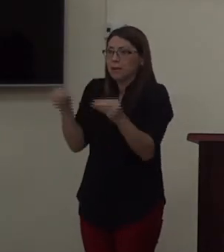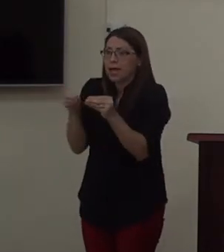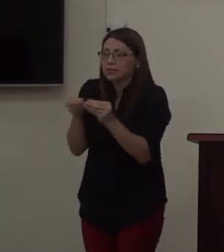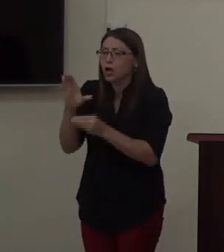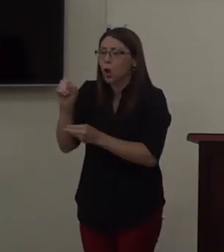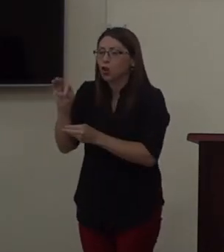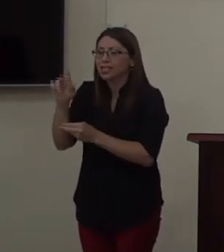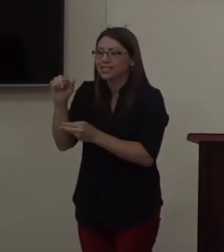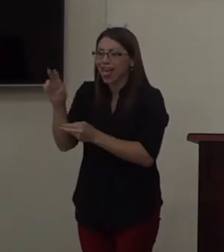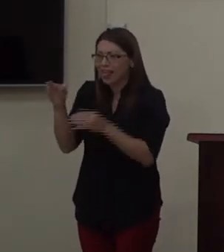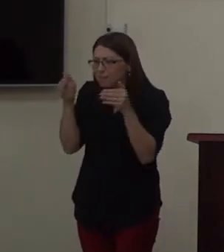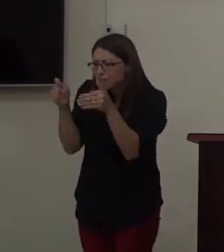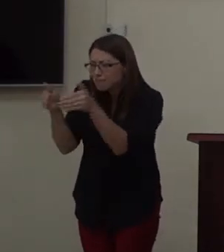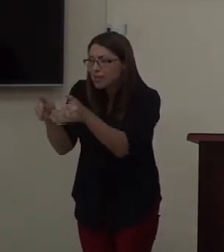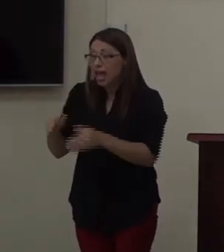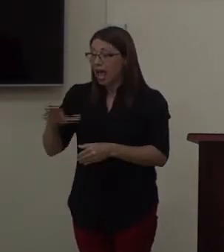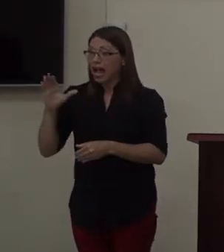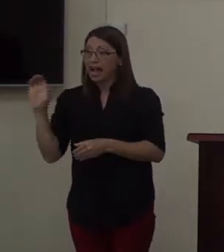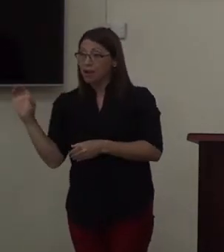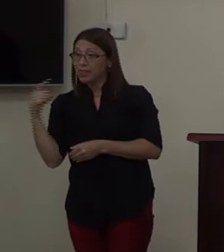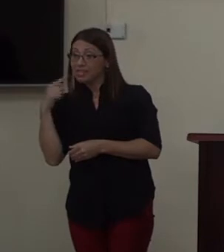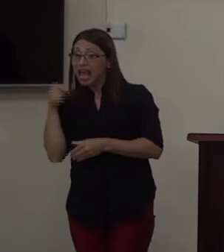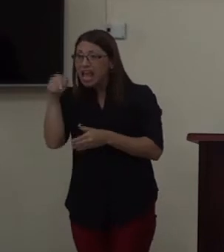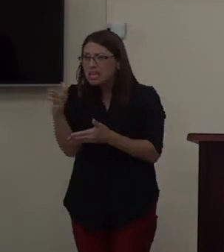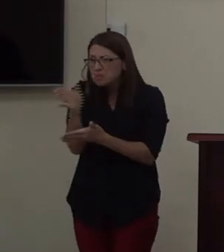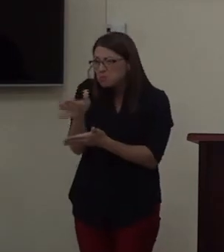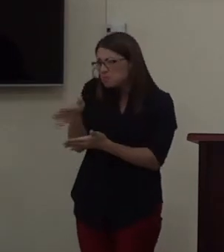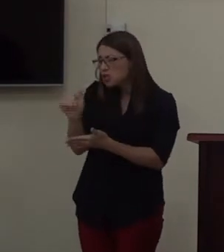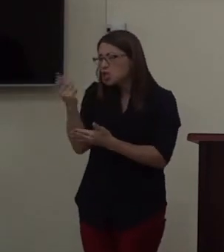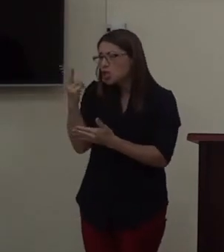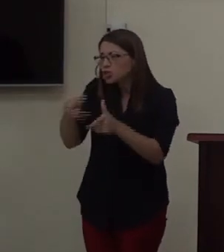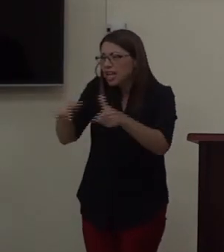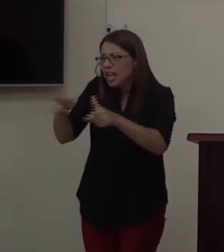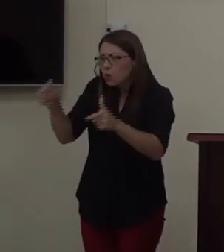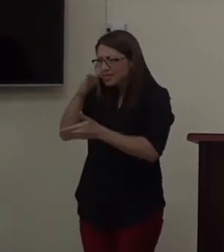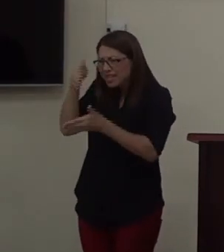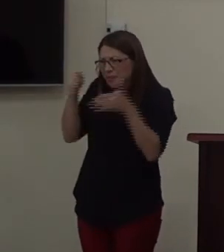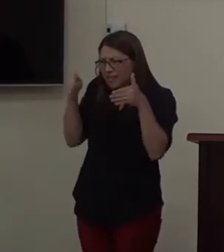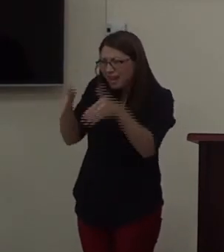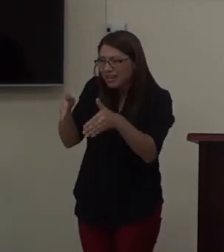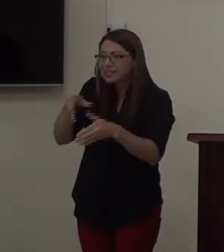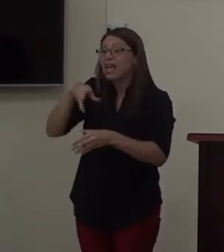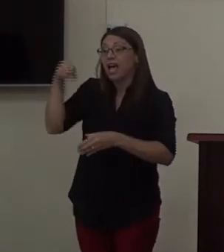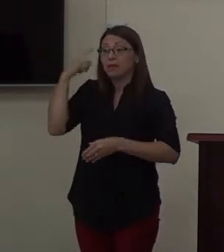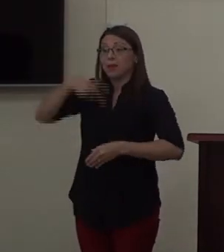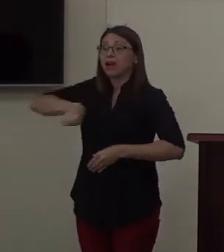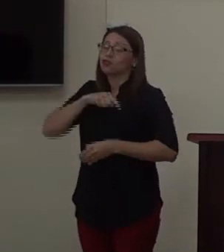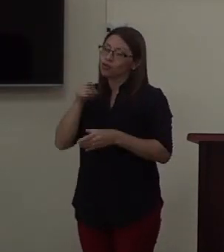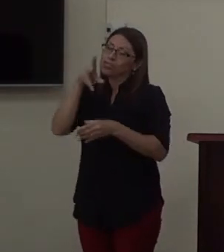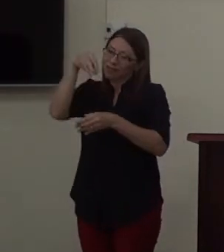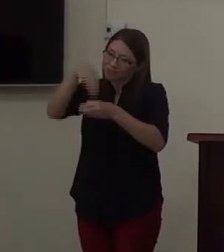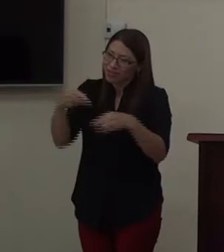Luego ahí, según Calvet, gravitan unas 12 lenguas hipercentrales, entre ellas resulta pertinente para nuestro caso el